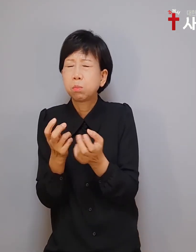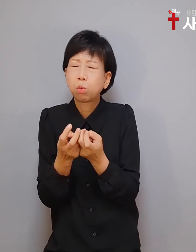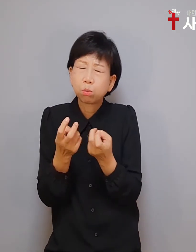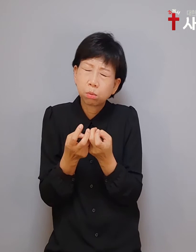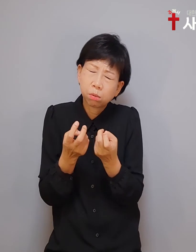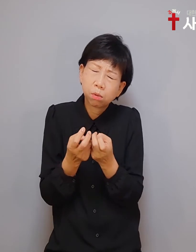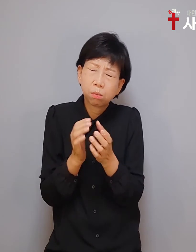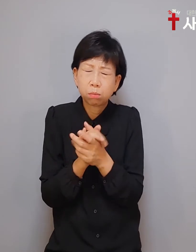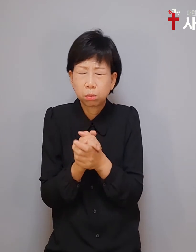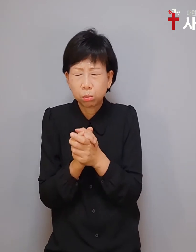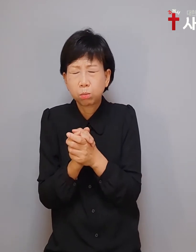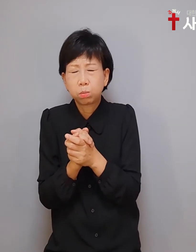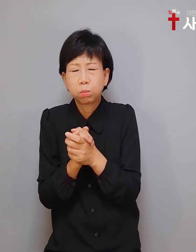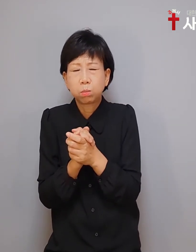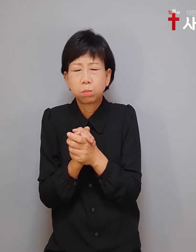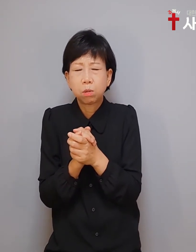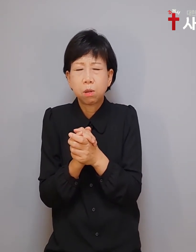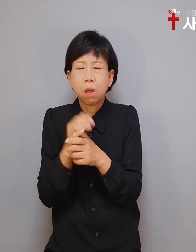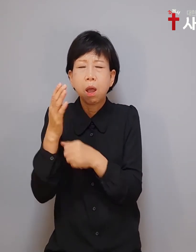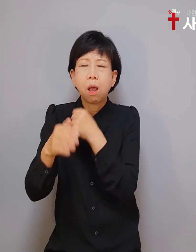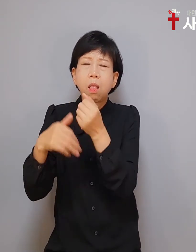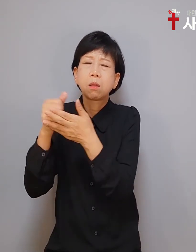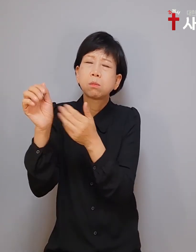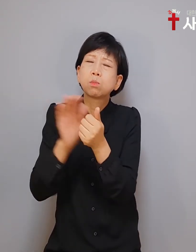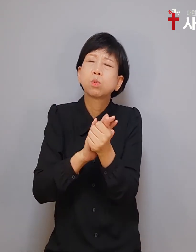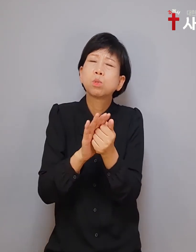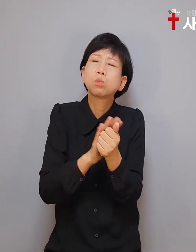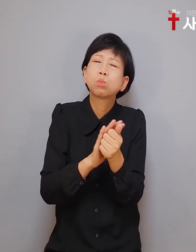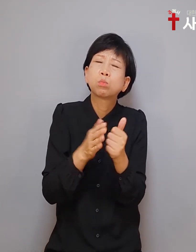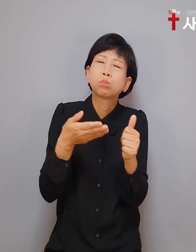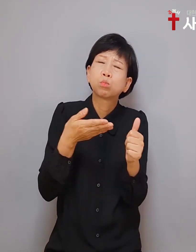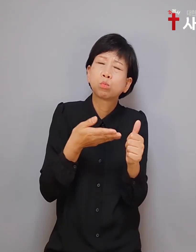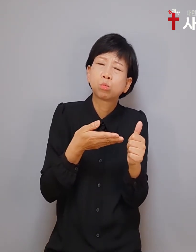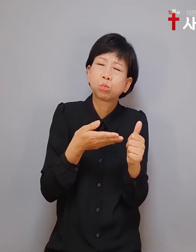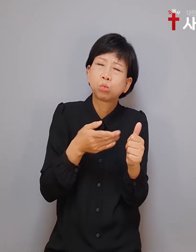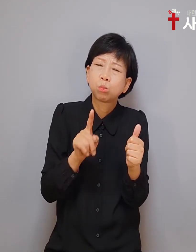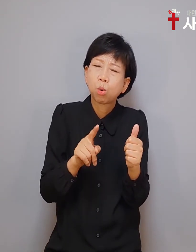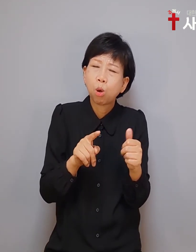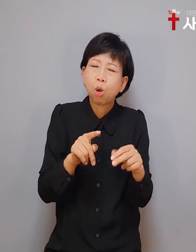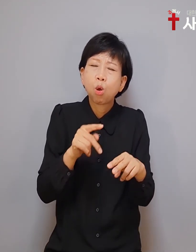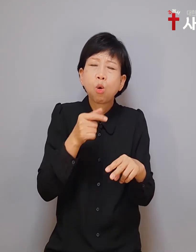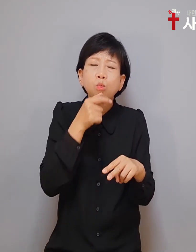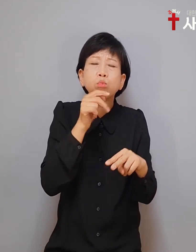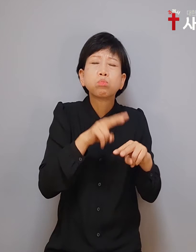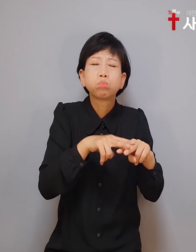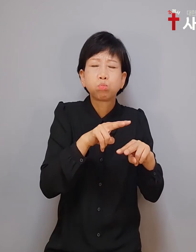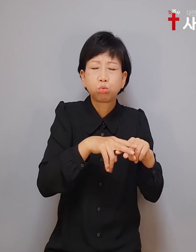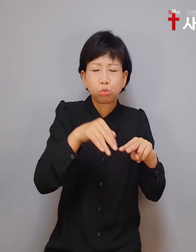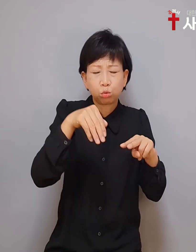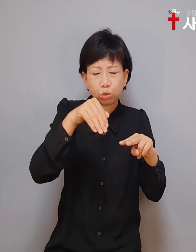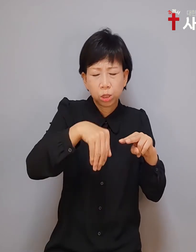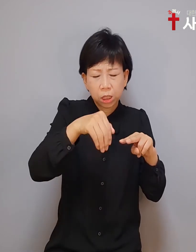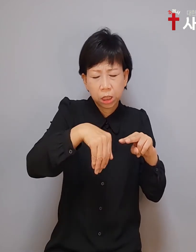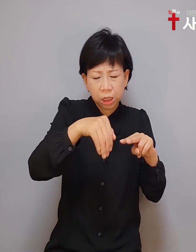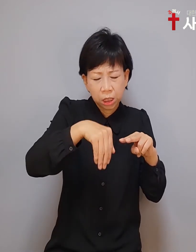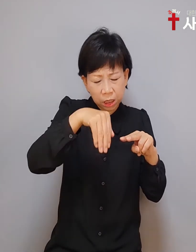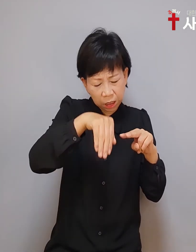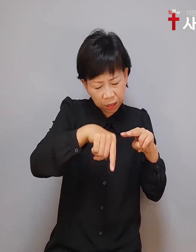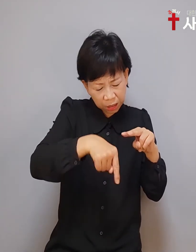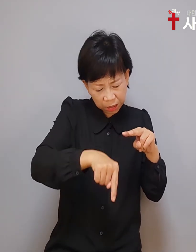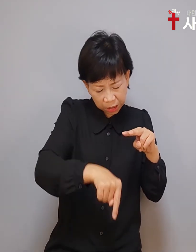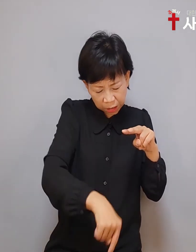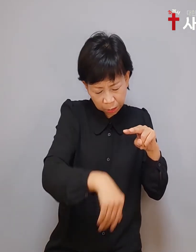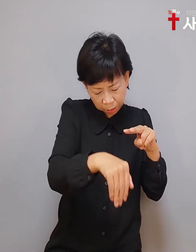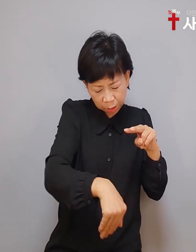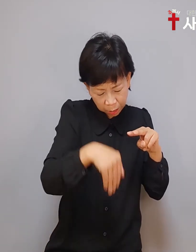음성이 있었습니다. 마음속 깊은 곳에 그 우물에서 물을 길어 올리는 거죠. 때가 되면 열매를